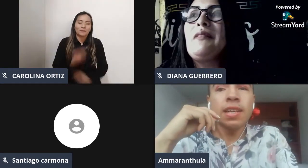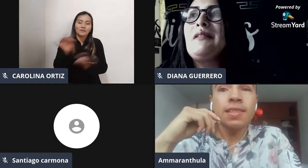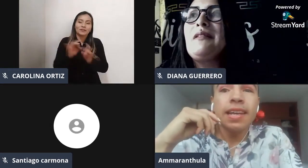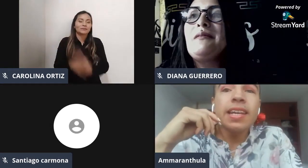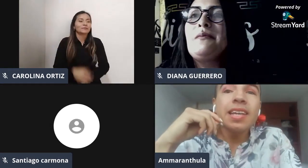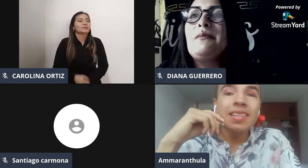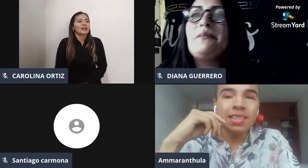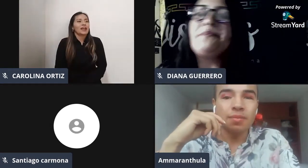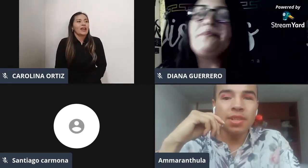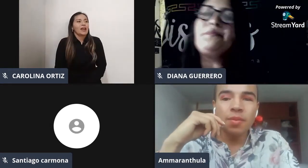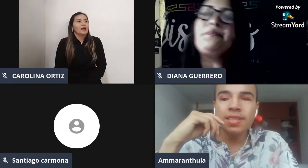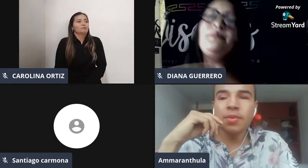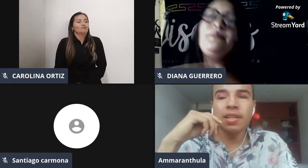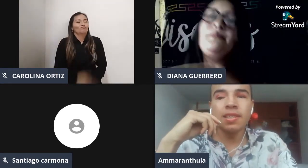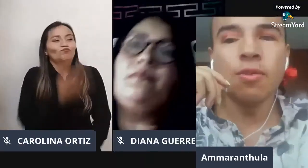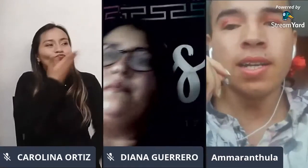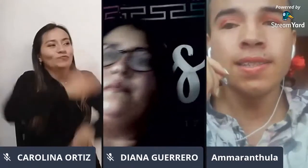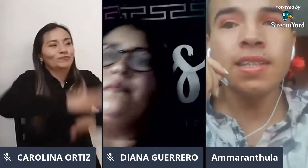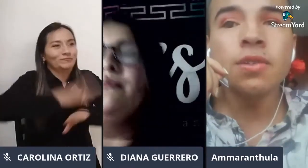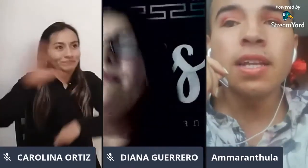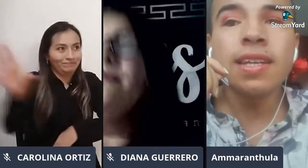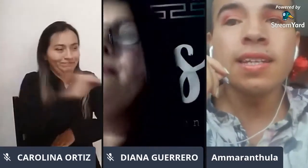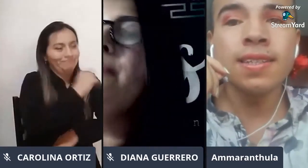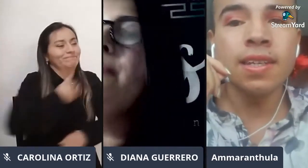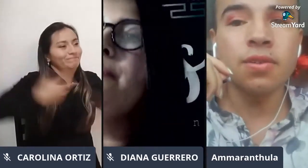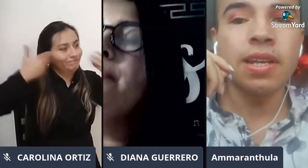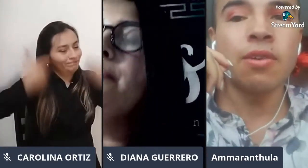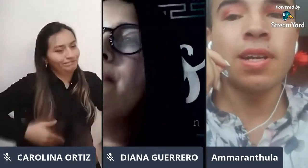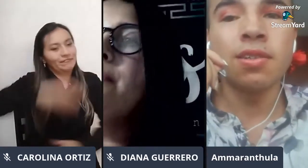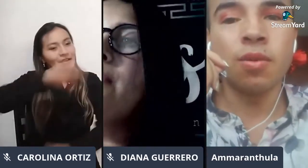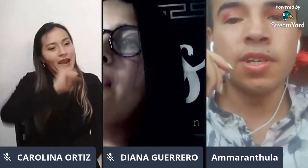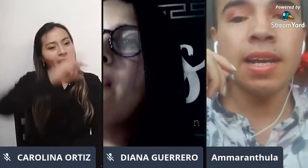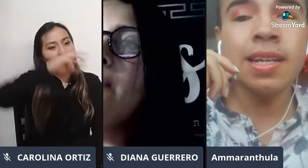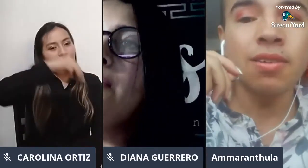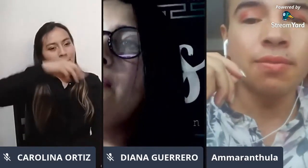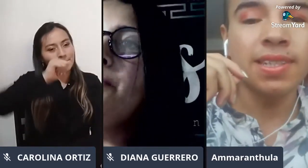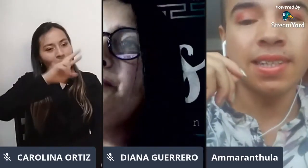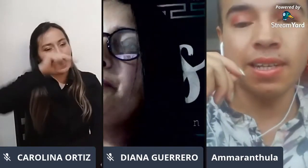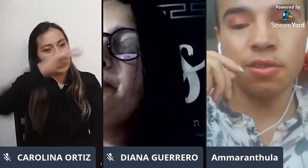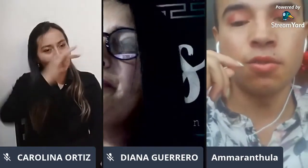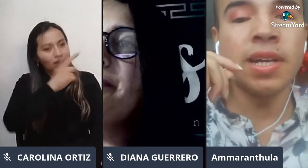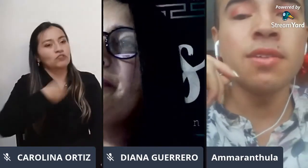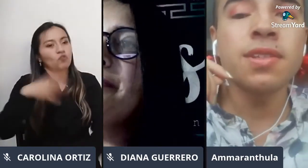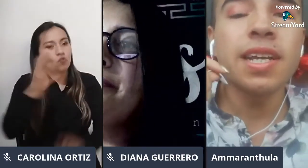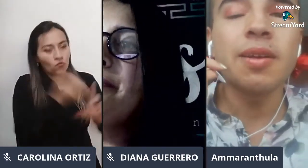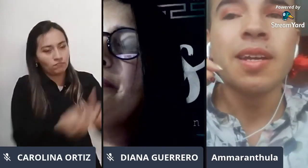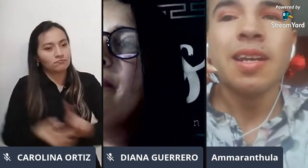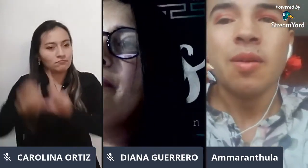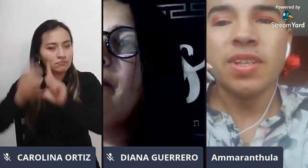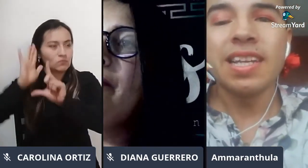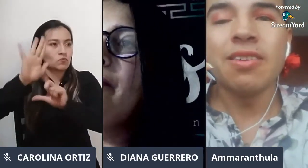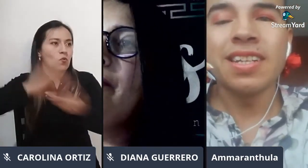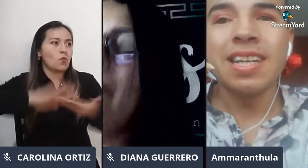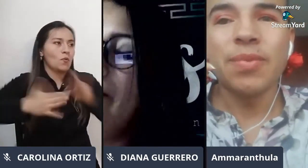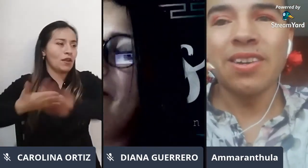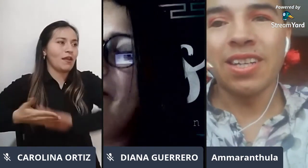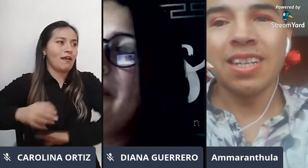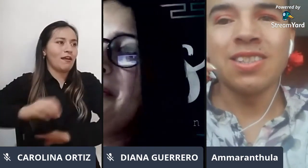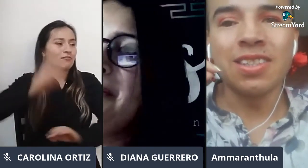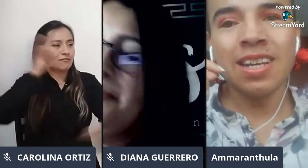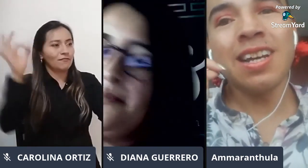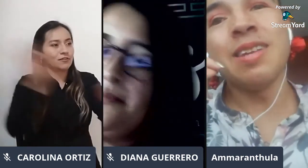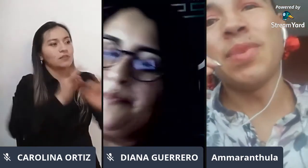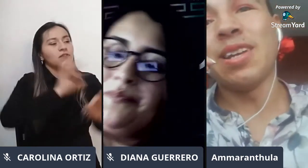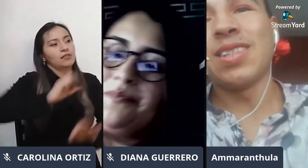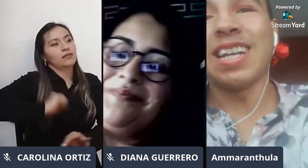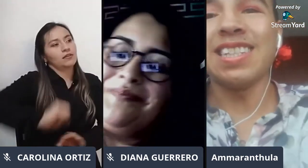muy buenas para todos y todas. Sí, mi nombre es Amaranta Guas, estudiante de licenciatura en Educación Comunitaria con énfasis en Derechos Humanos de la Universidad